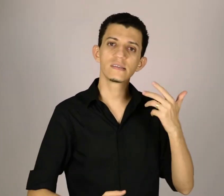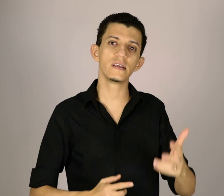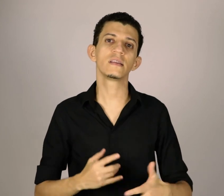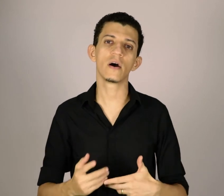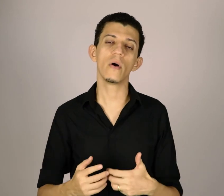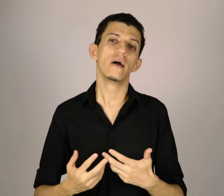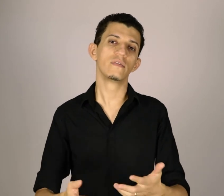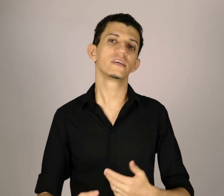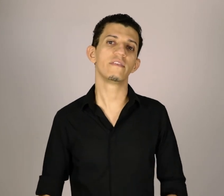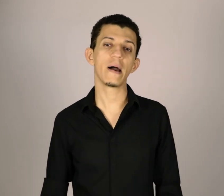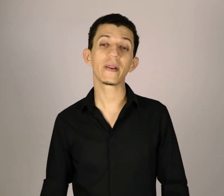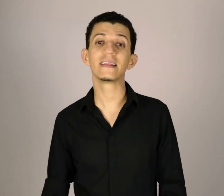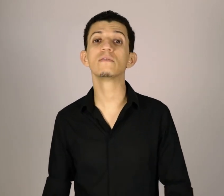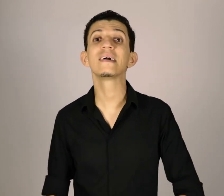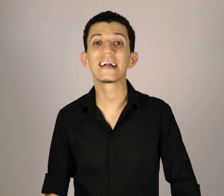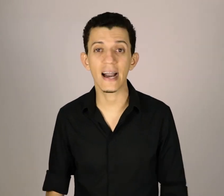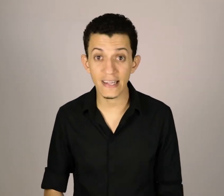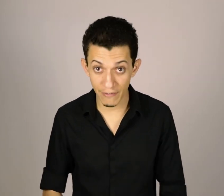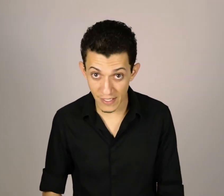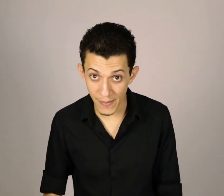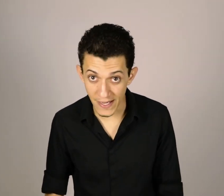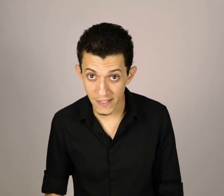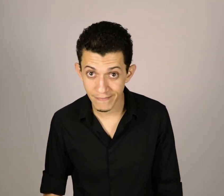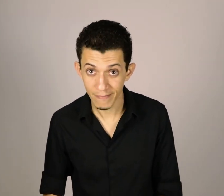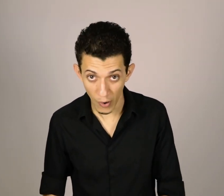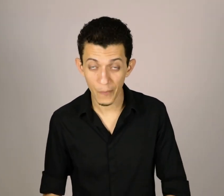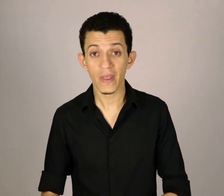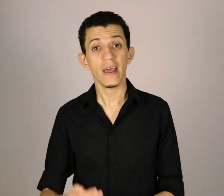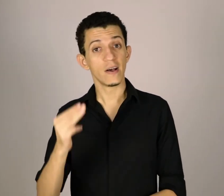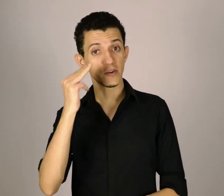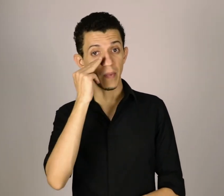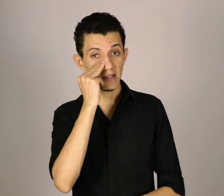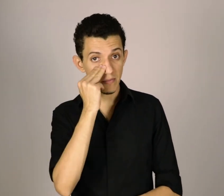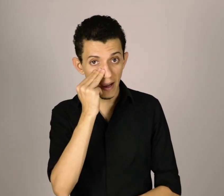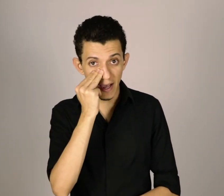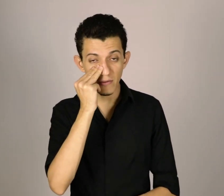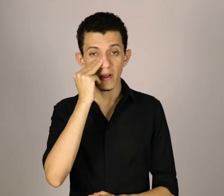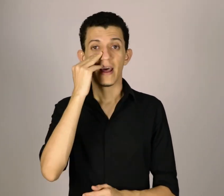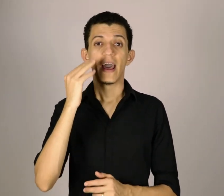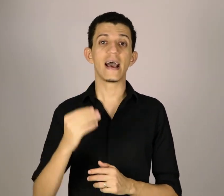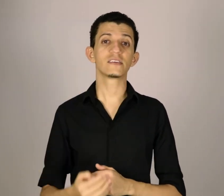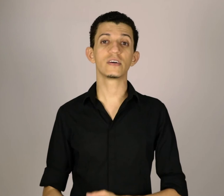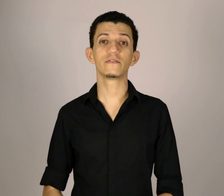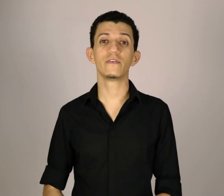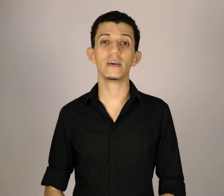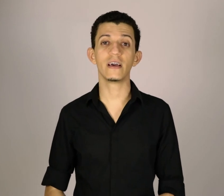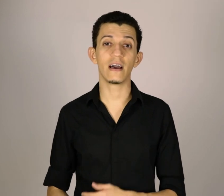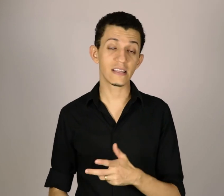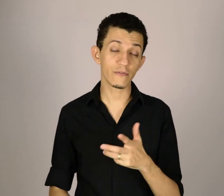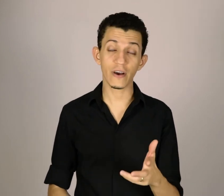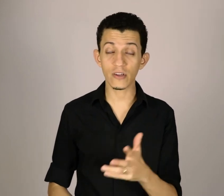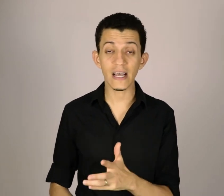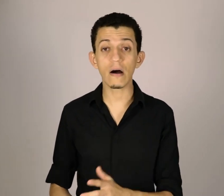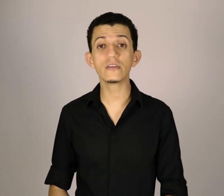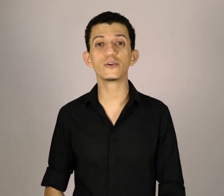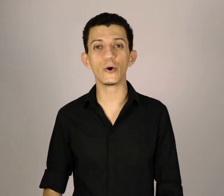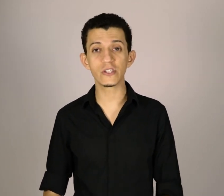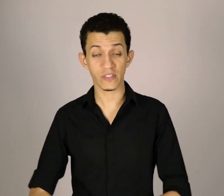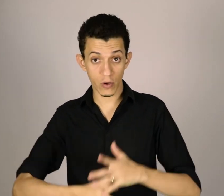então, você vai aprendendo cada vez mais. Bom, eu sou o Madison Barreto. Essa foi a nossa aula de hoje. Se você gostou,